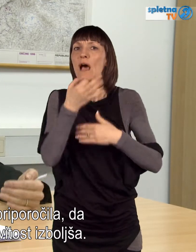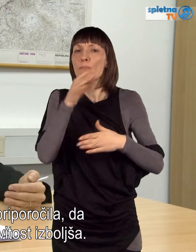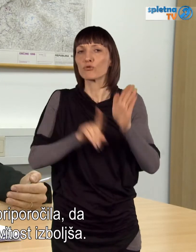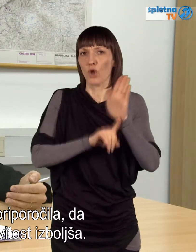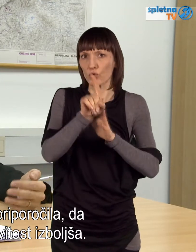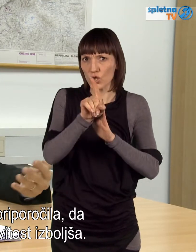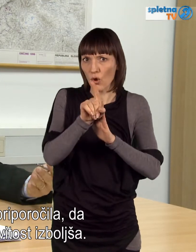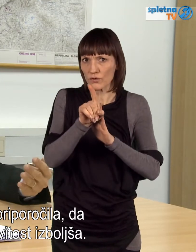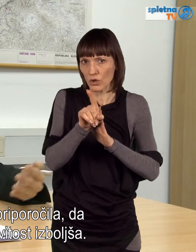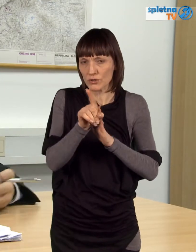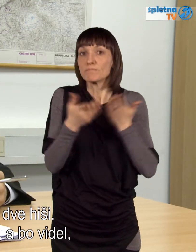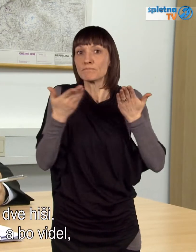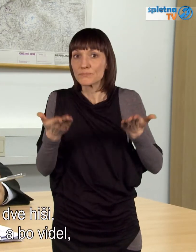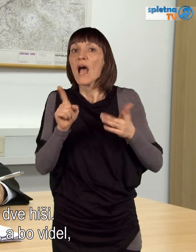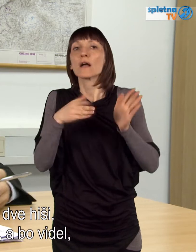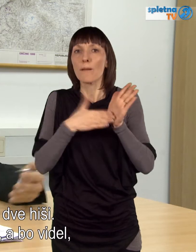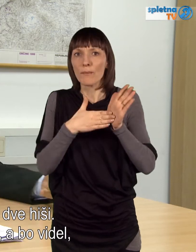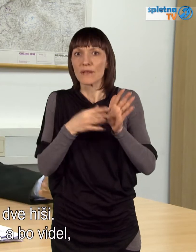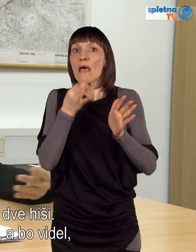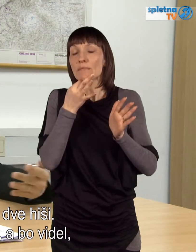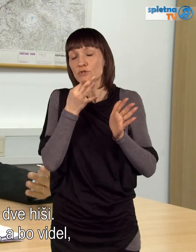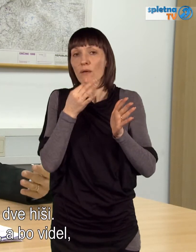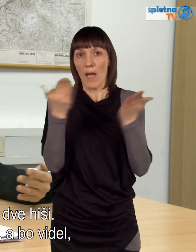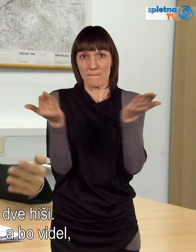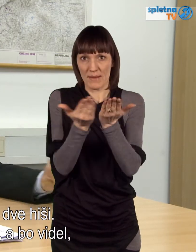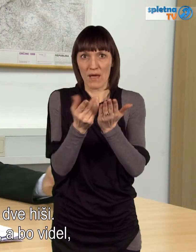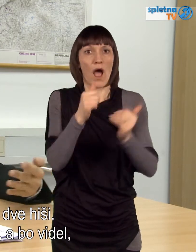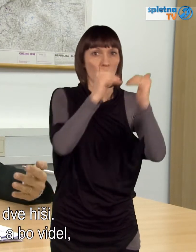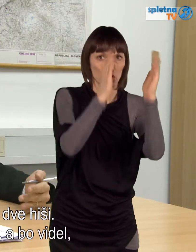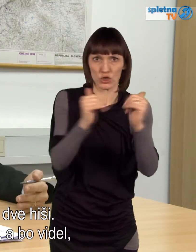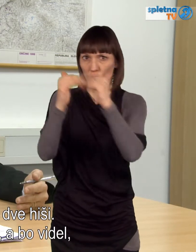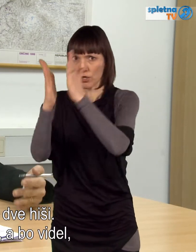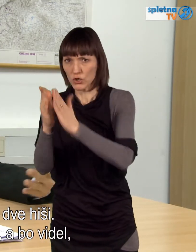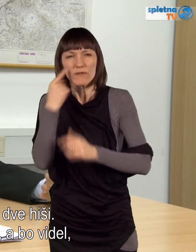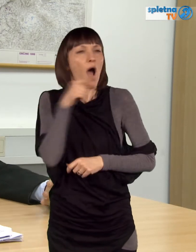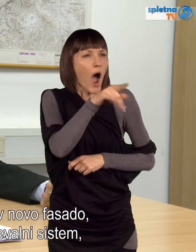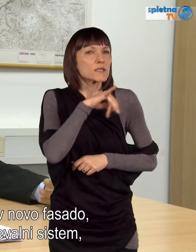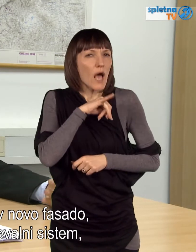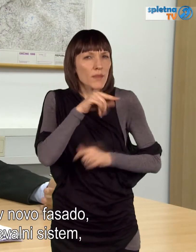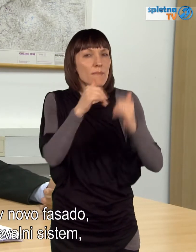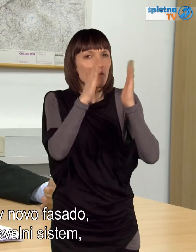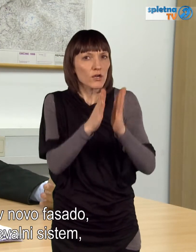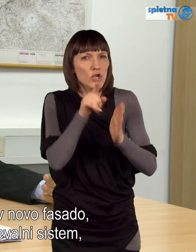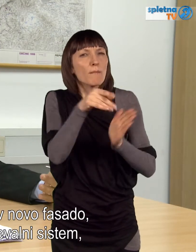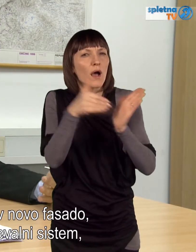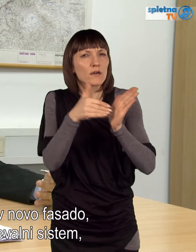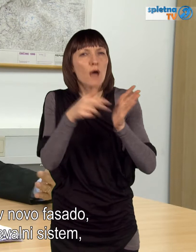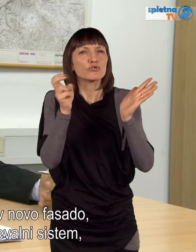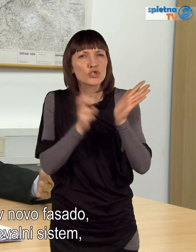učinkovitost izboljša? Če bolj plastično povem, da nekdo, ki bo primerjal, bo kupoval dve hiši, bo videl, ta hiša je zanimiva, ampak tukaj bom rabil pa